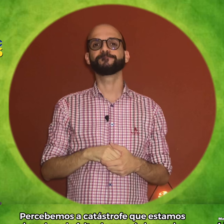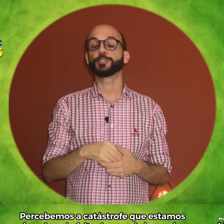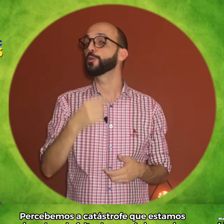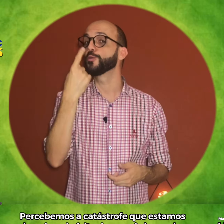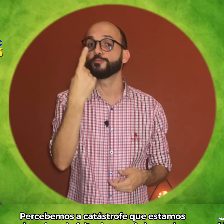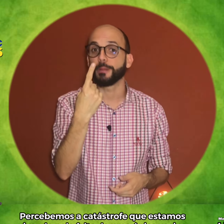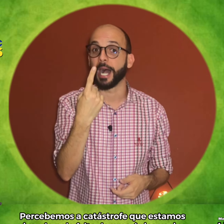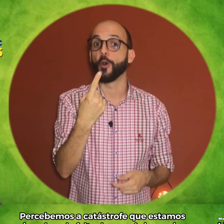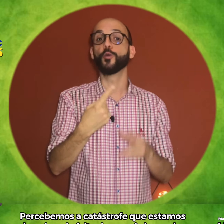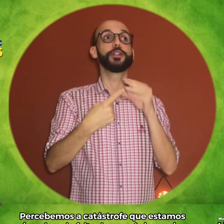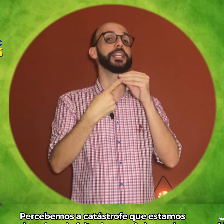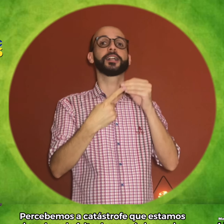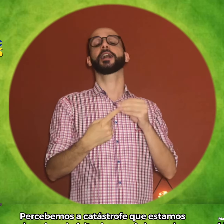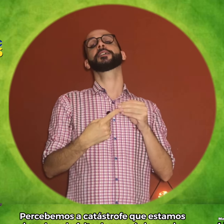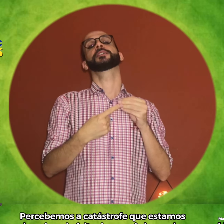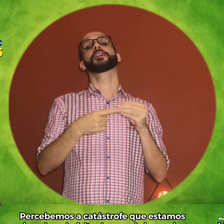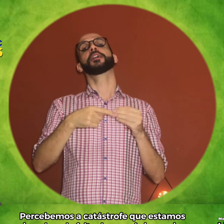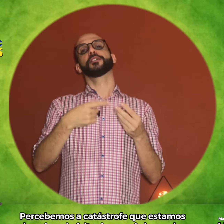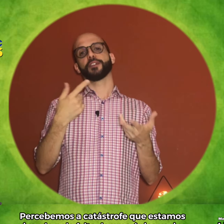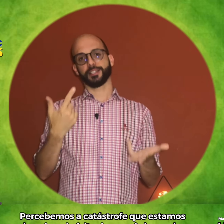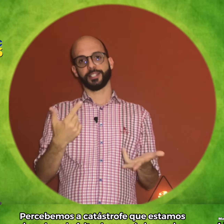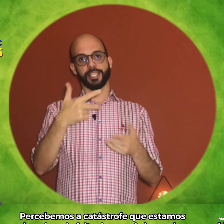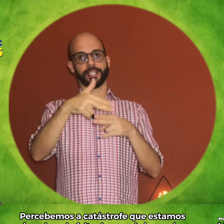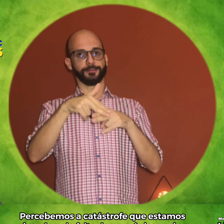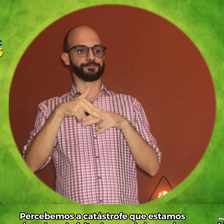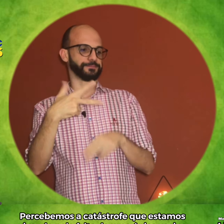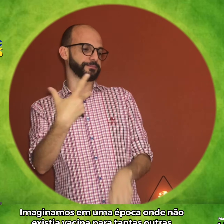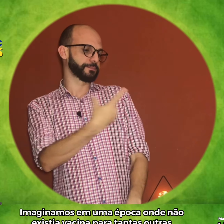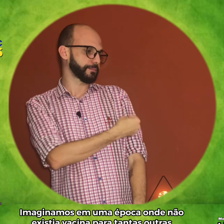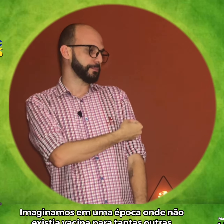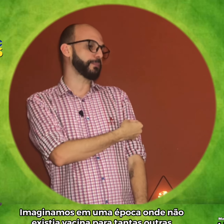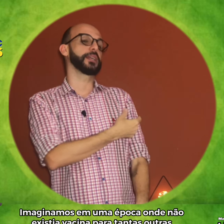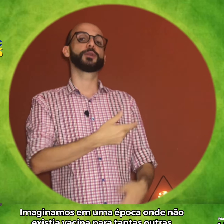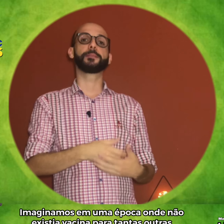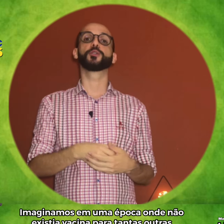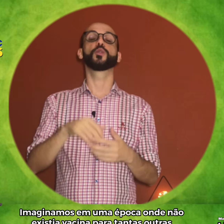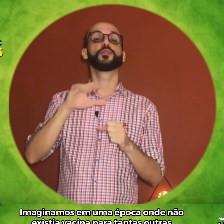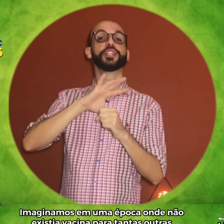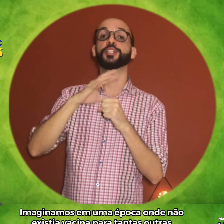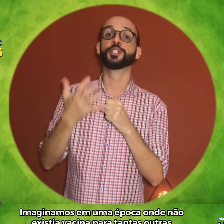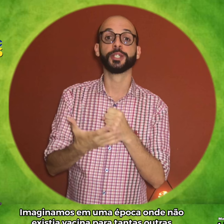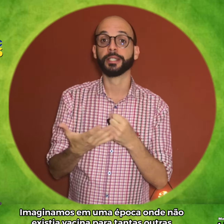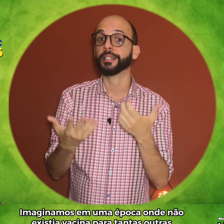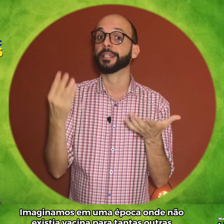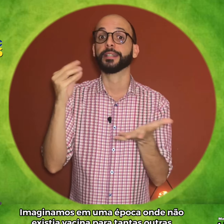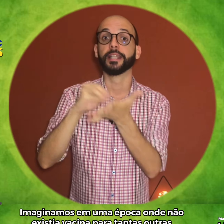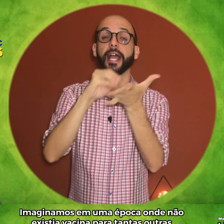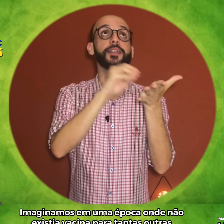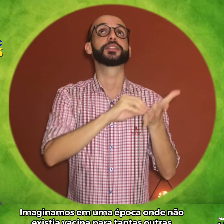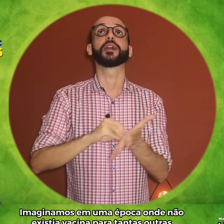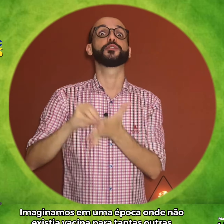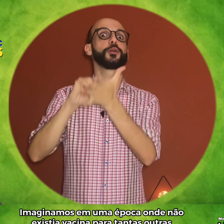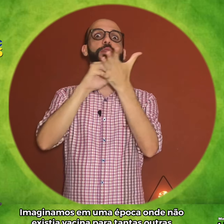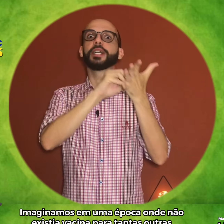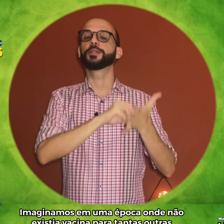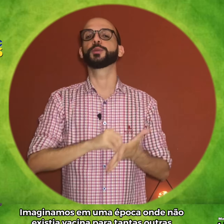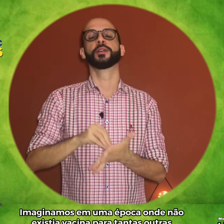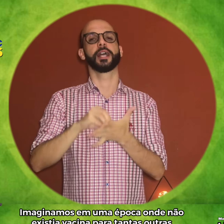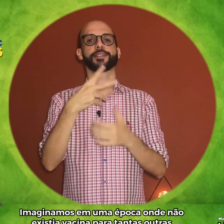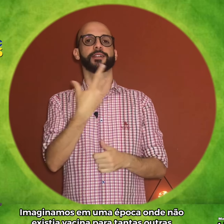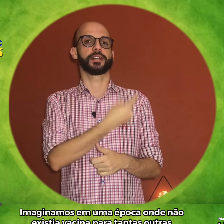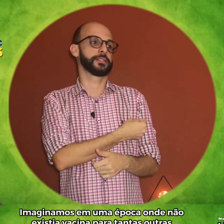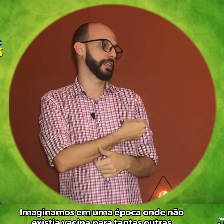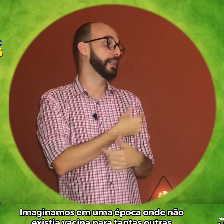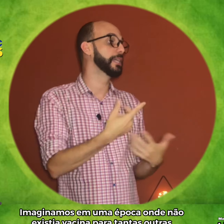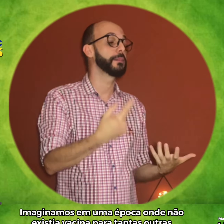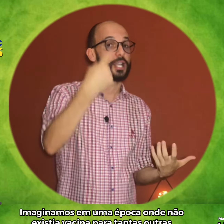Uma única vacina pro Covid. Está faltando